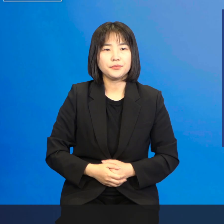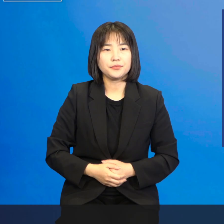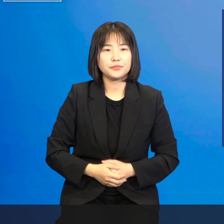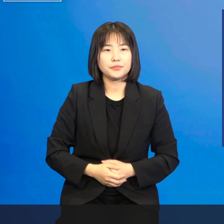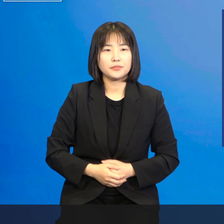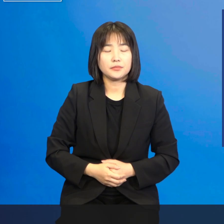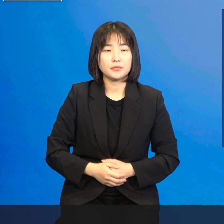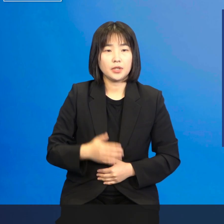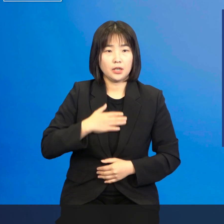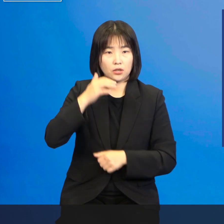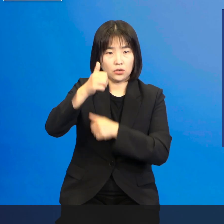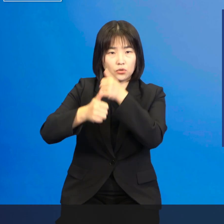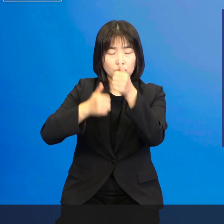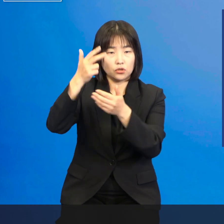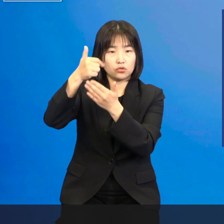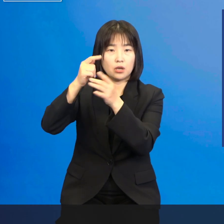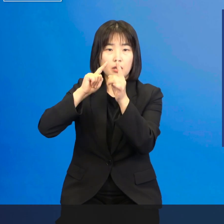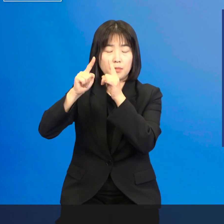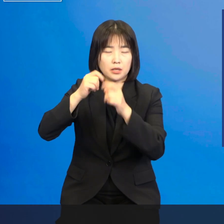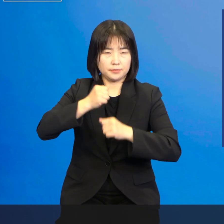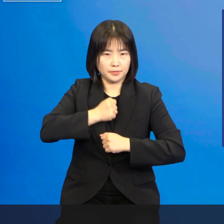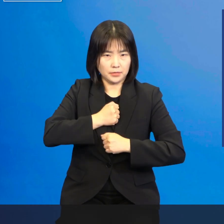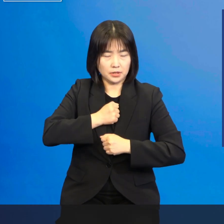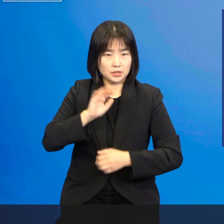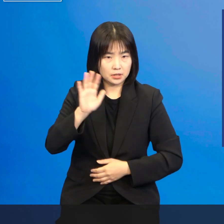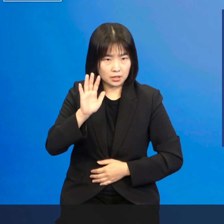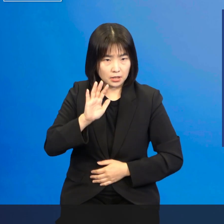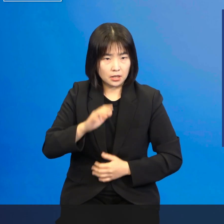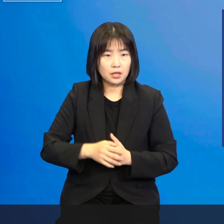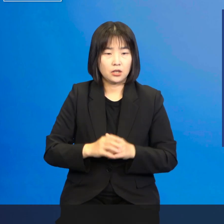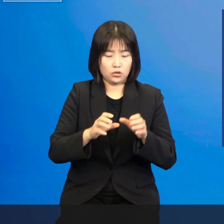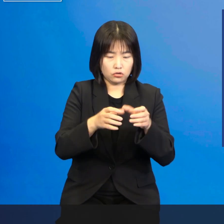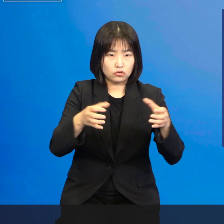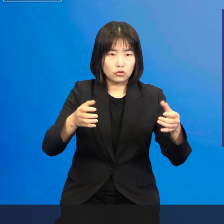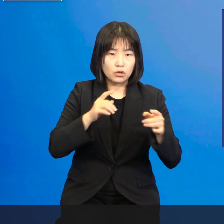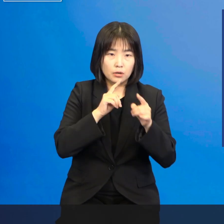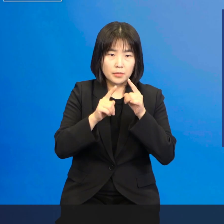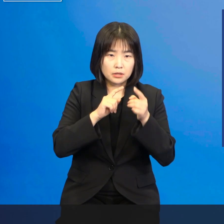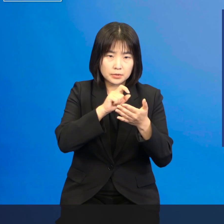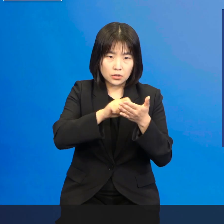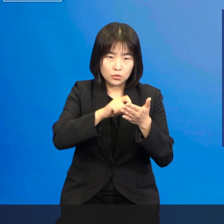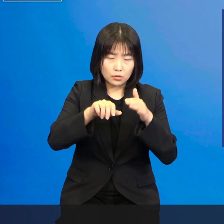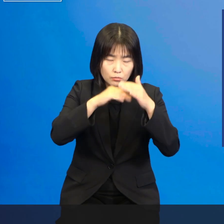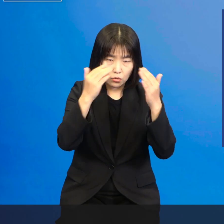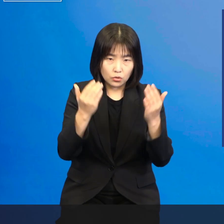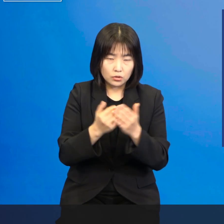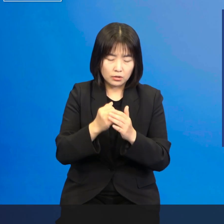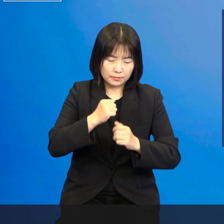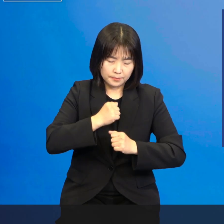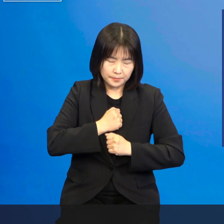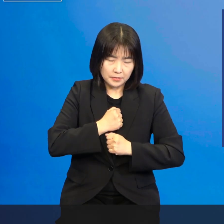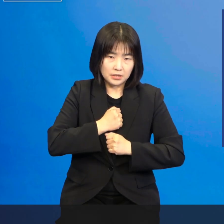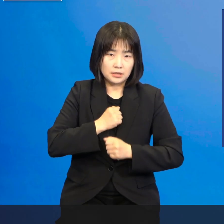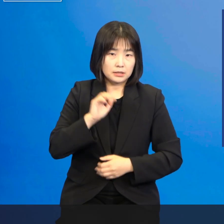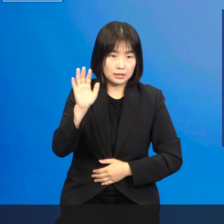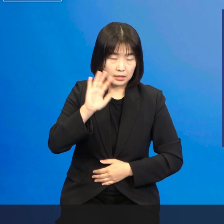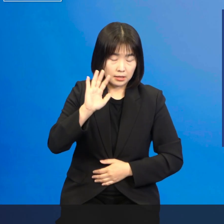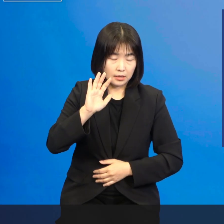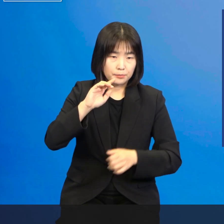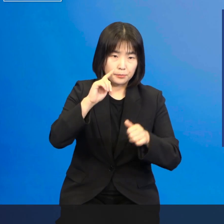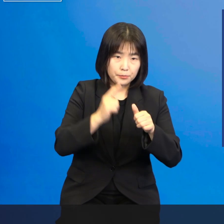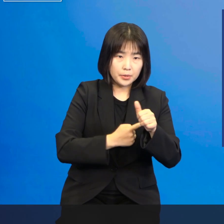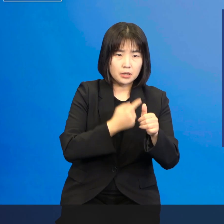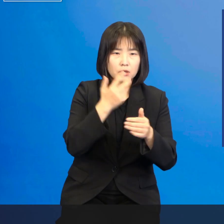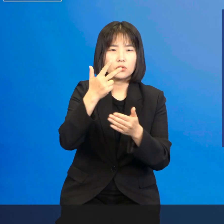하시오. 우리의 조상이 주님의 말씀을 지키지 않고 이 두루마리에 기록된 모든 것을 지켜